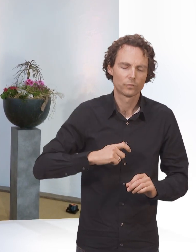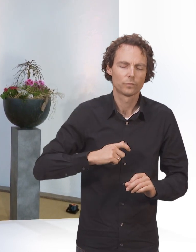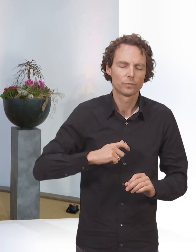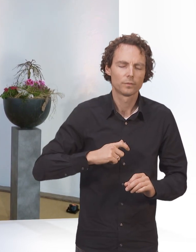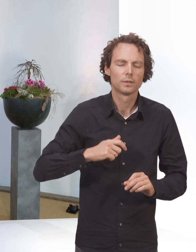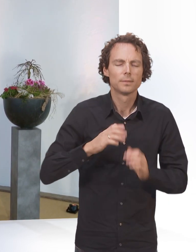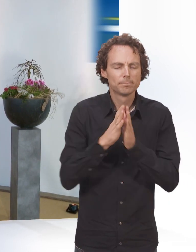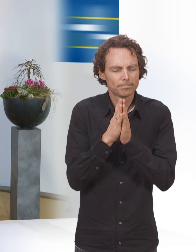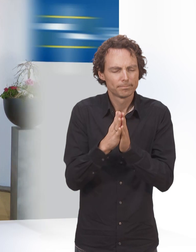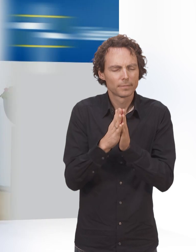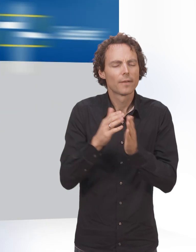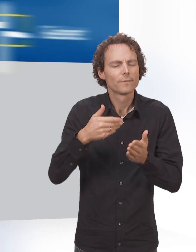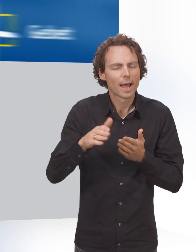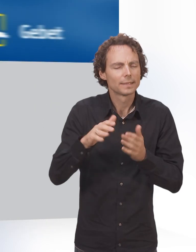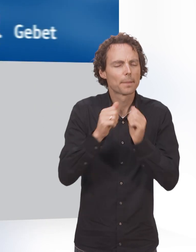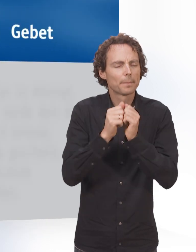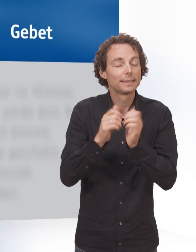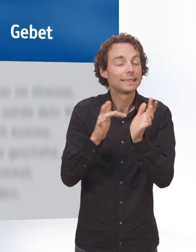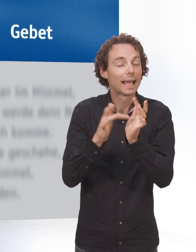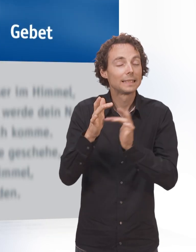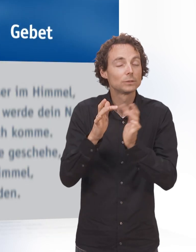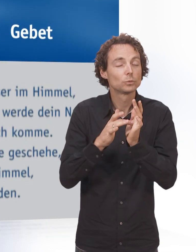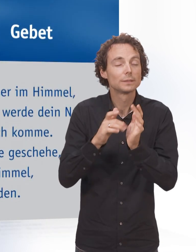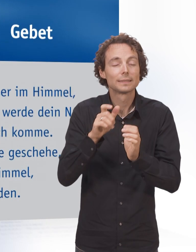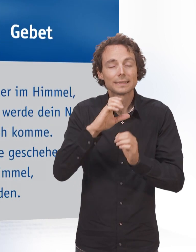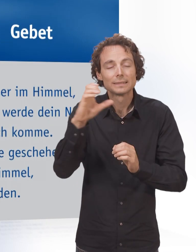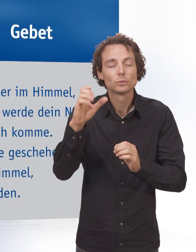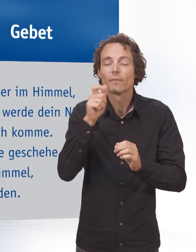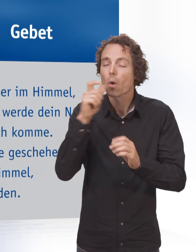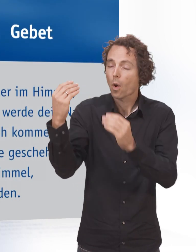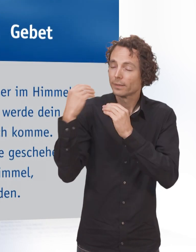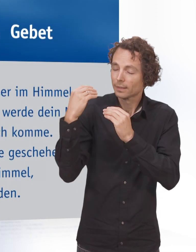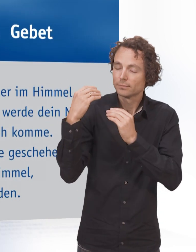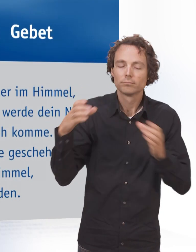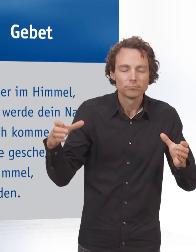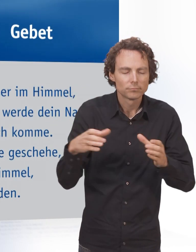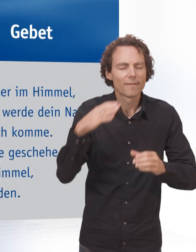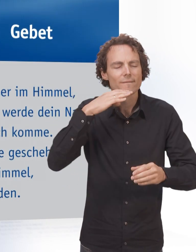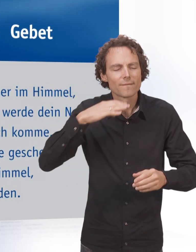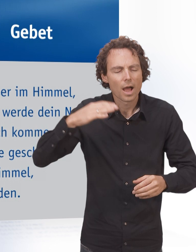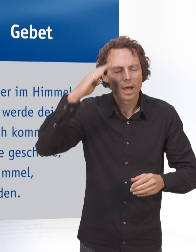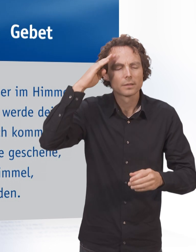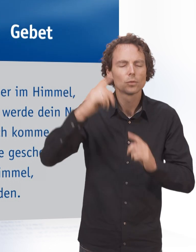Und wir beten weiter mit den Worten, die uns Jesus Christus gelehrt hat. Vater unser im Himmel,